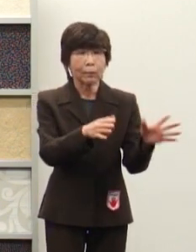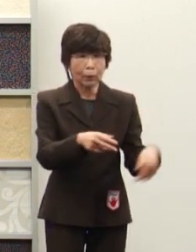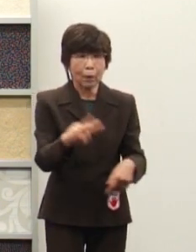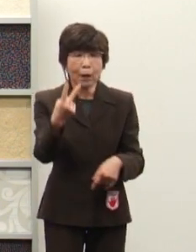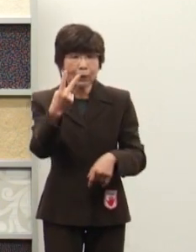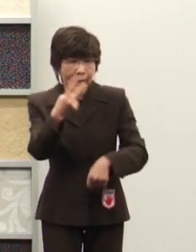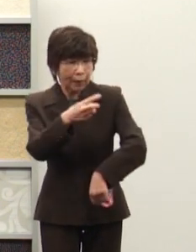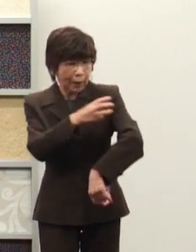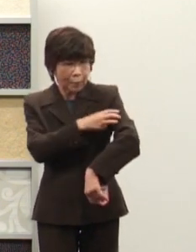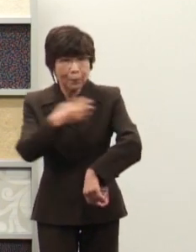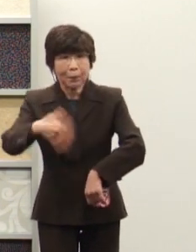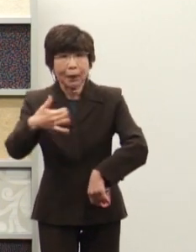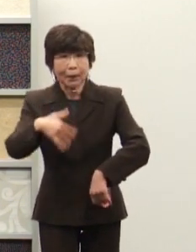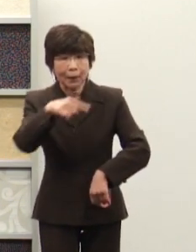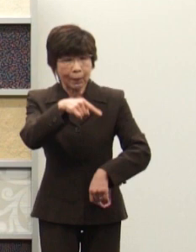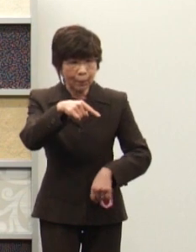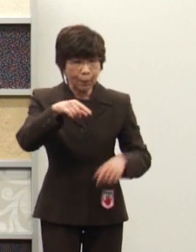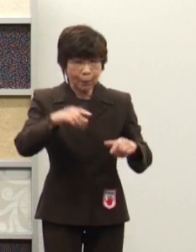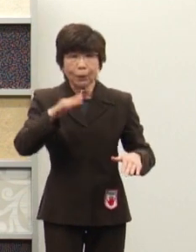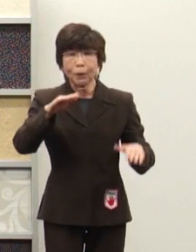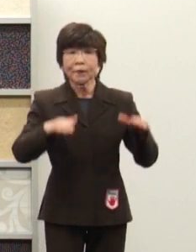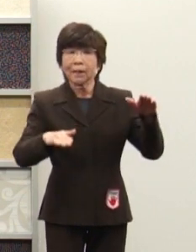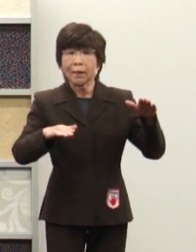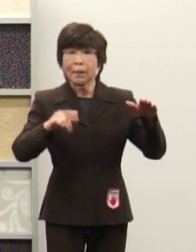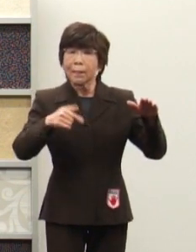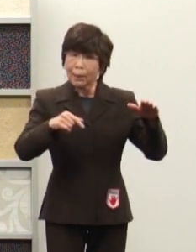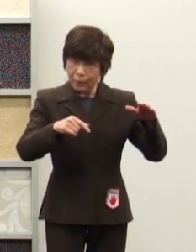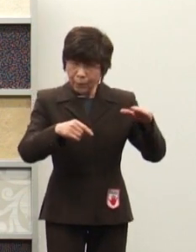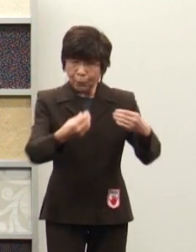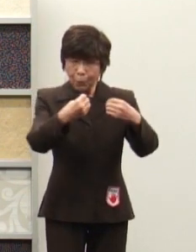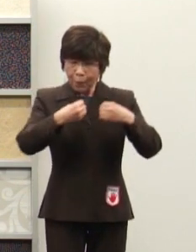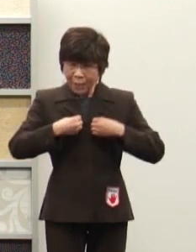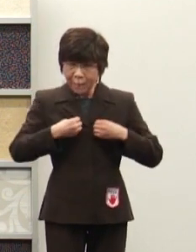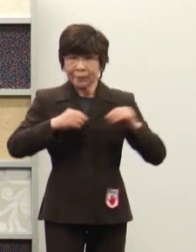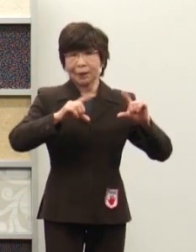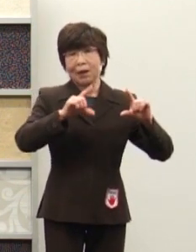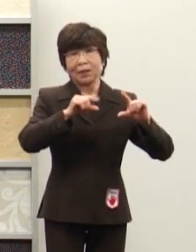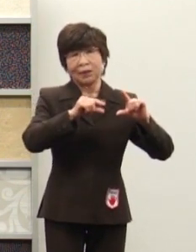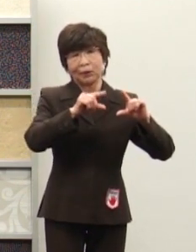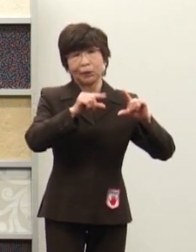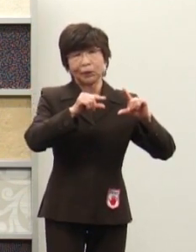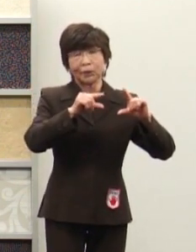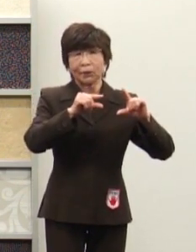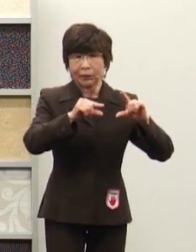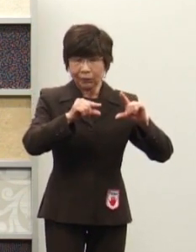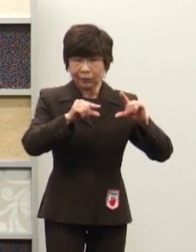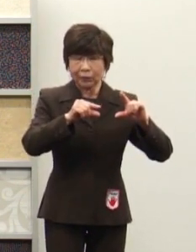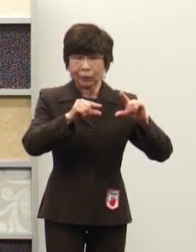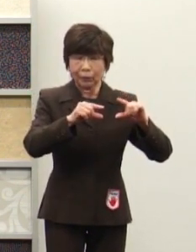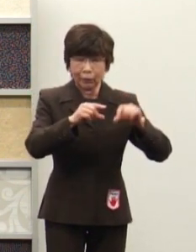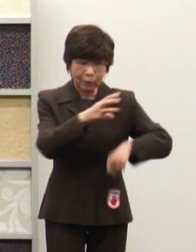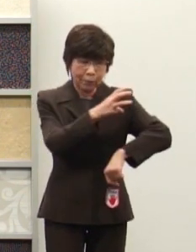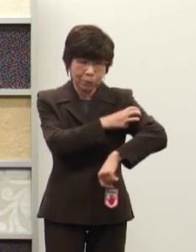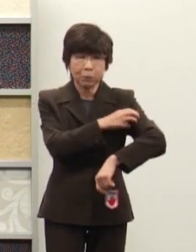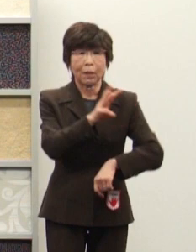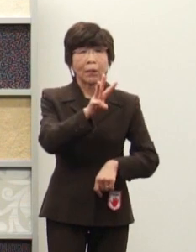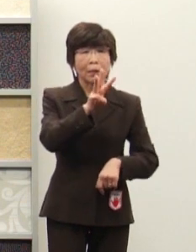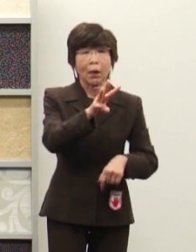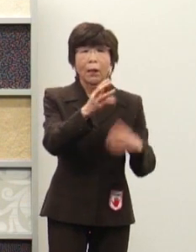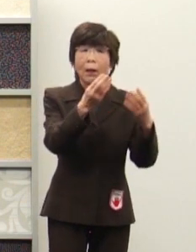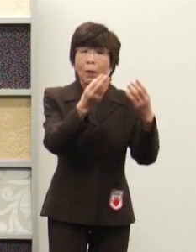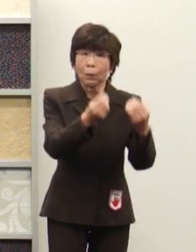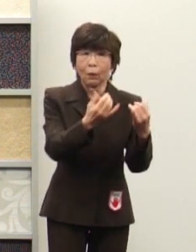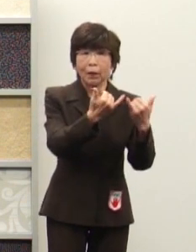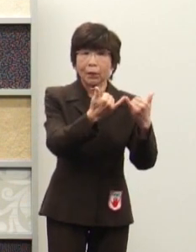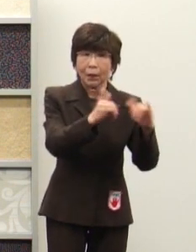方、この違いというものはですね、約10倍ぐらいでしたっけ。まあ、感染率ではその、まあ、これ発表させていただいており